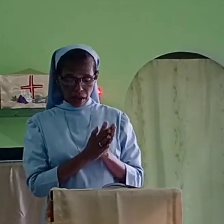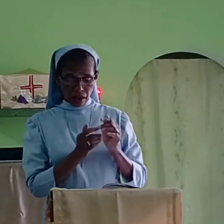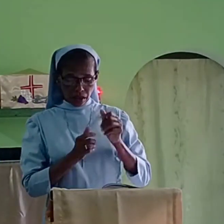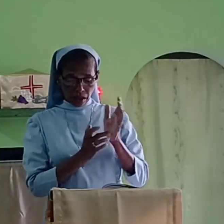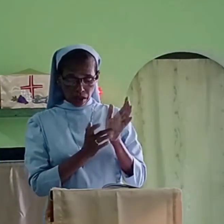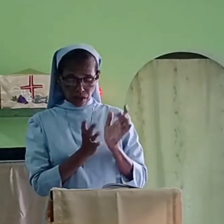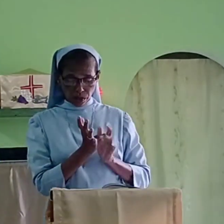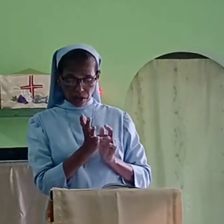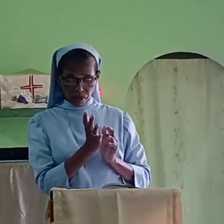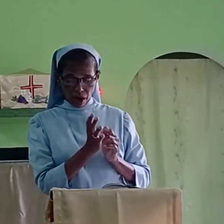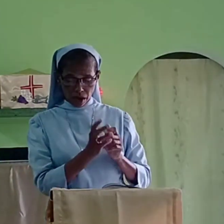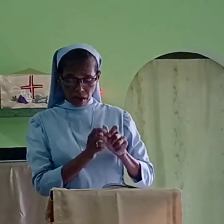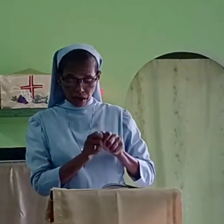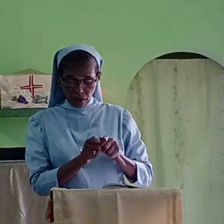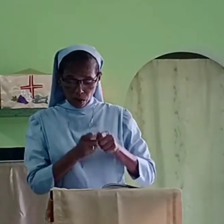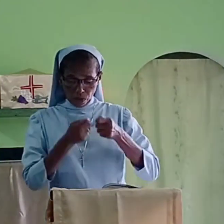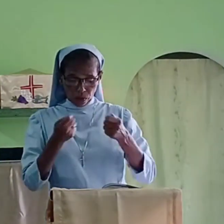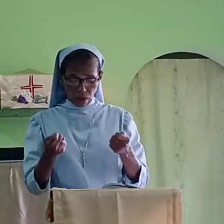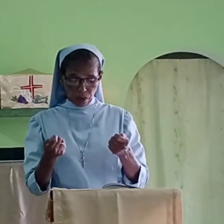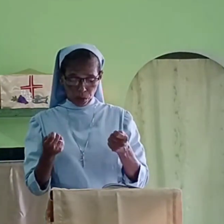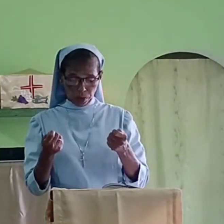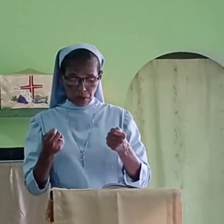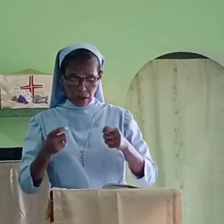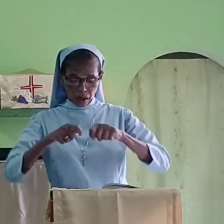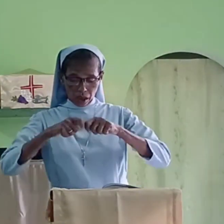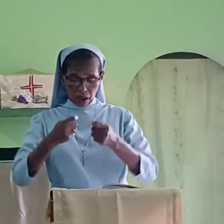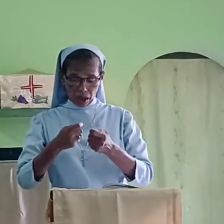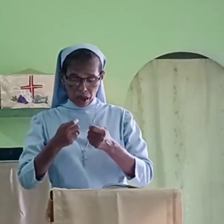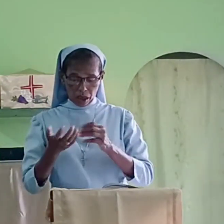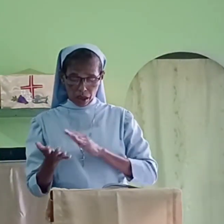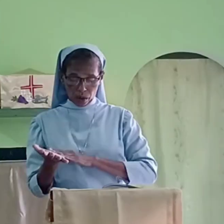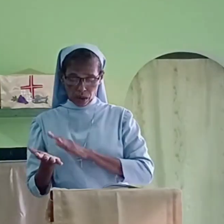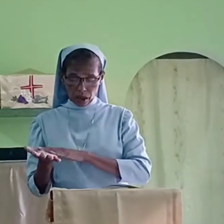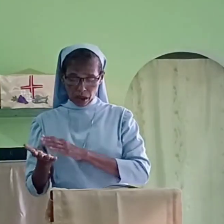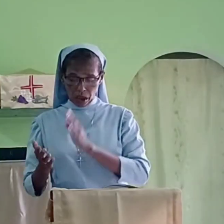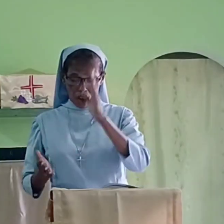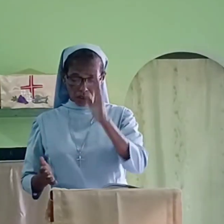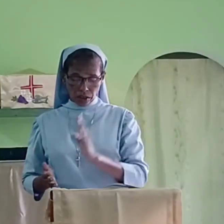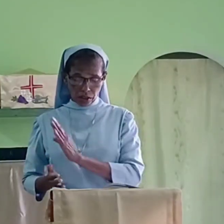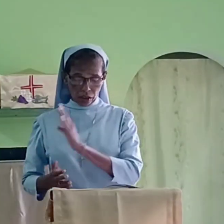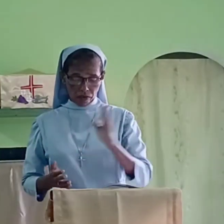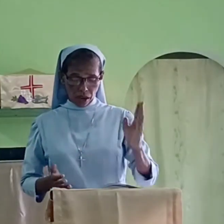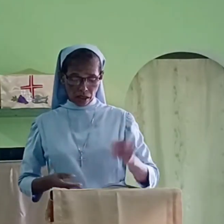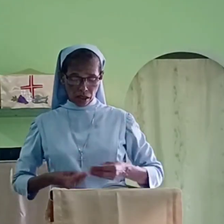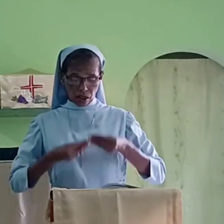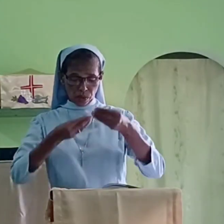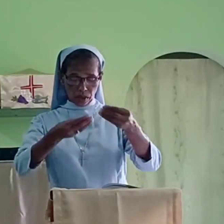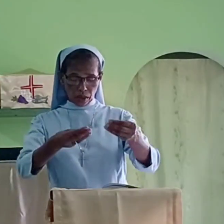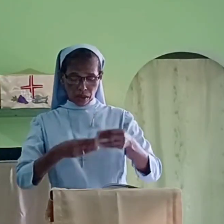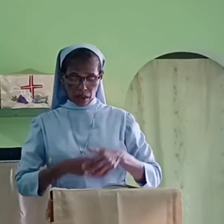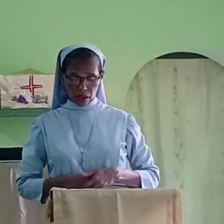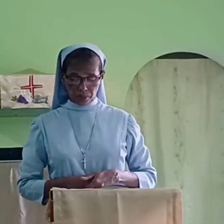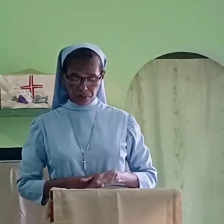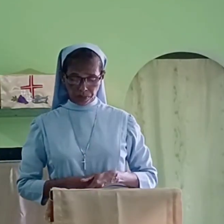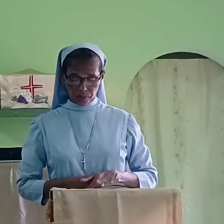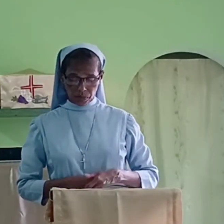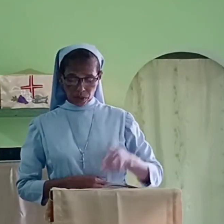නතර වූ මැනවයි උන්වහන්සේට ඔවුහු පෙරැත්ත කළහ. උන්වහන්සේ රොටිගෙන ආශිර්වාදය පවසා කඩා